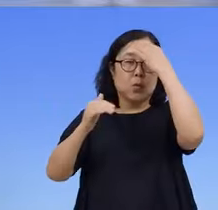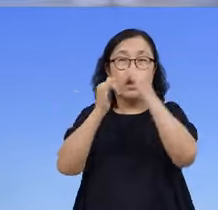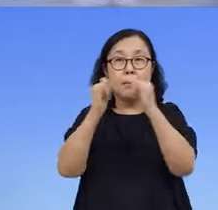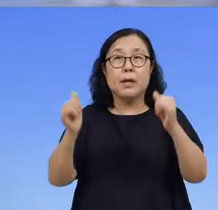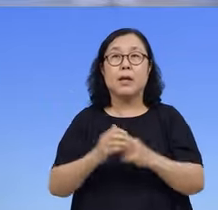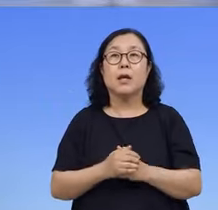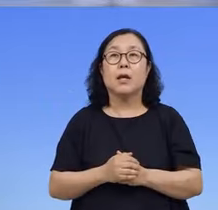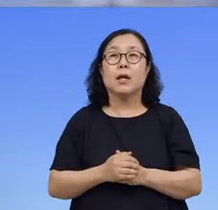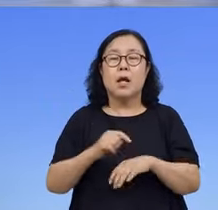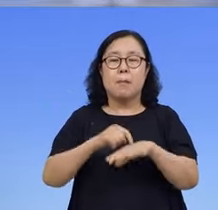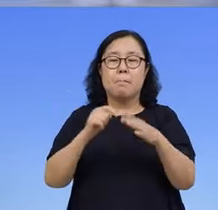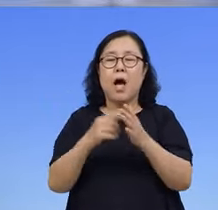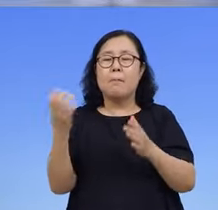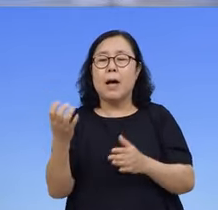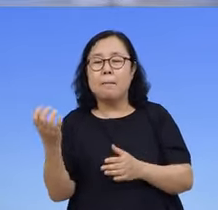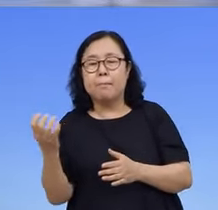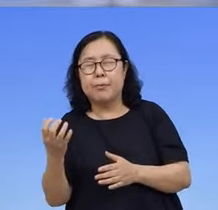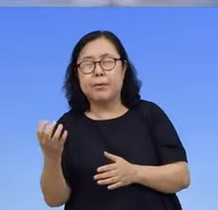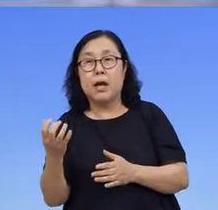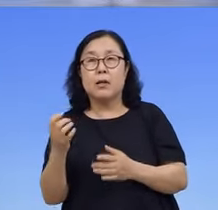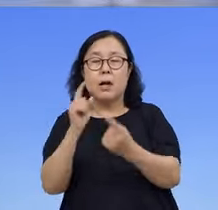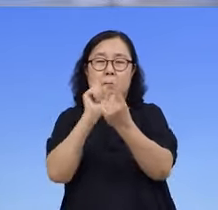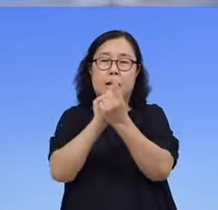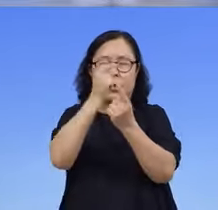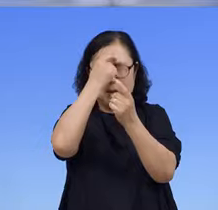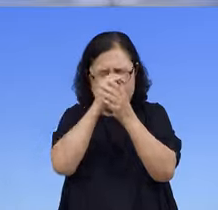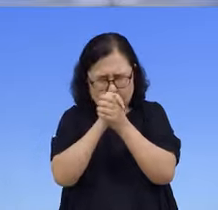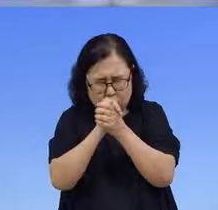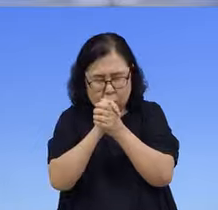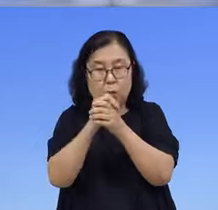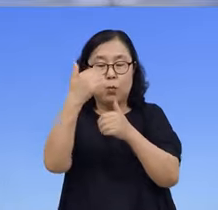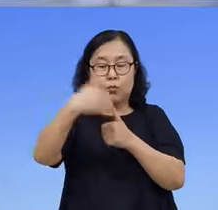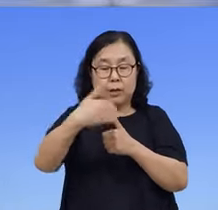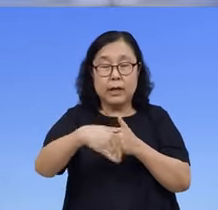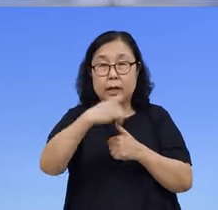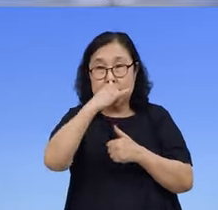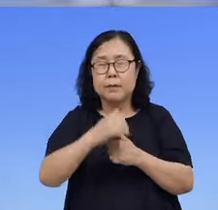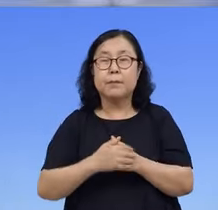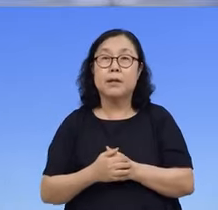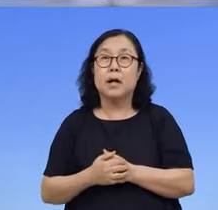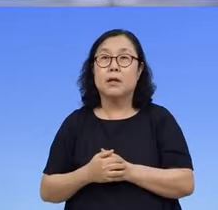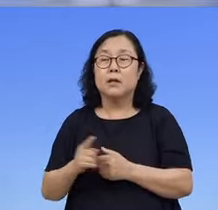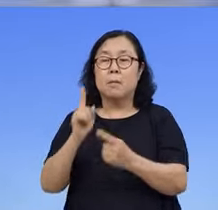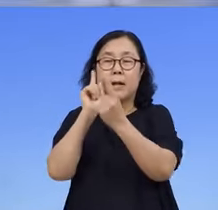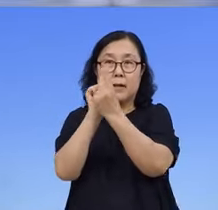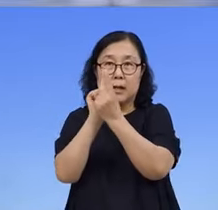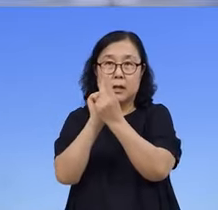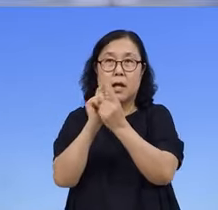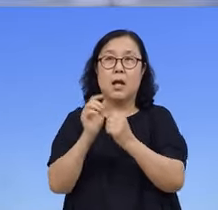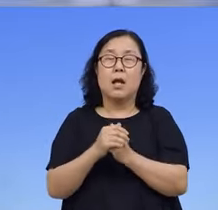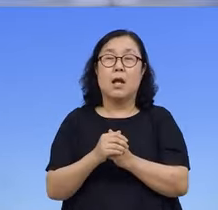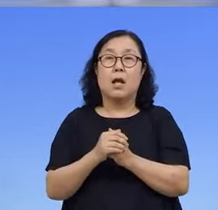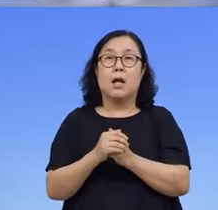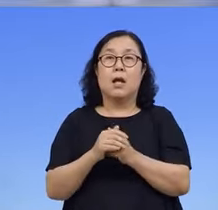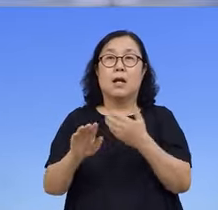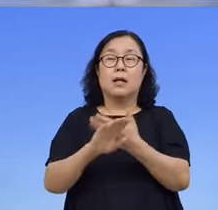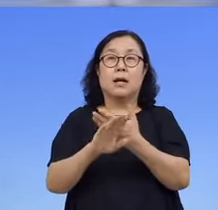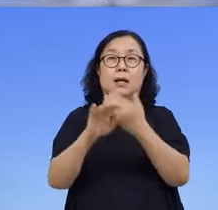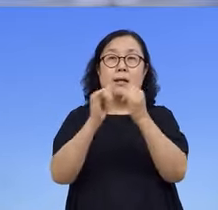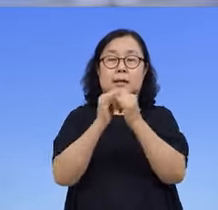우리 성도님이 참 가슴 아프게 만나 기도 좀 해달라는 요청이 있었습니다. 그래서 이분을